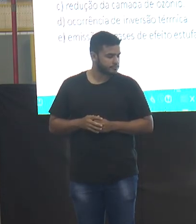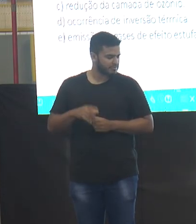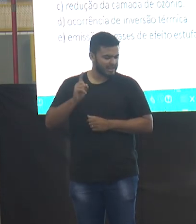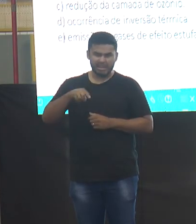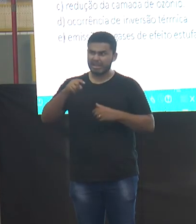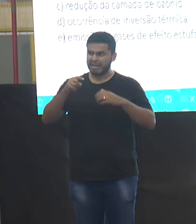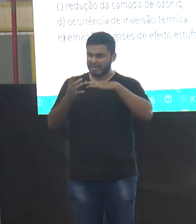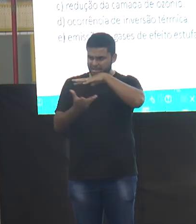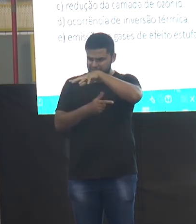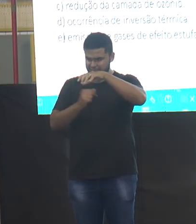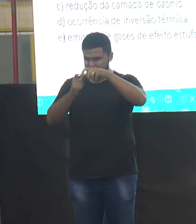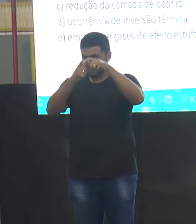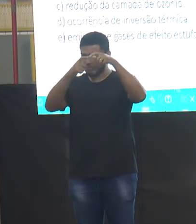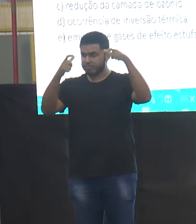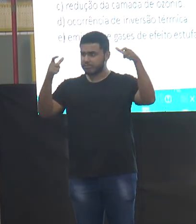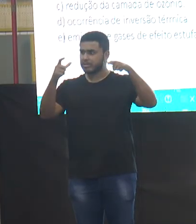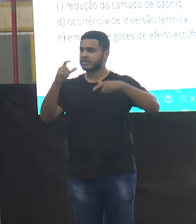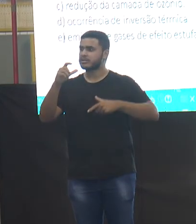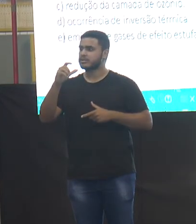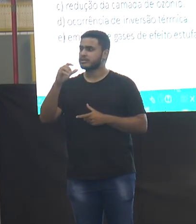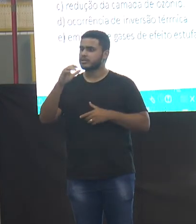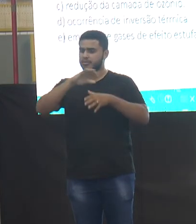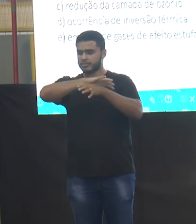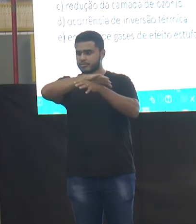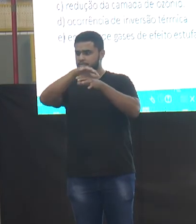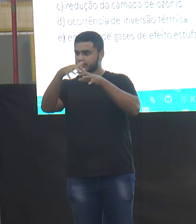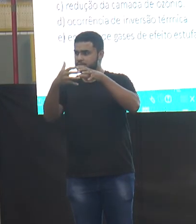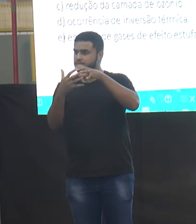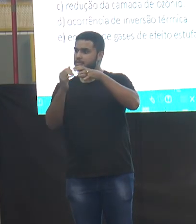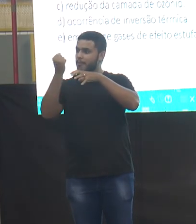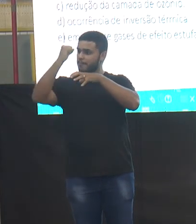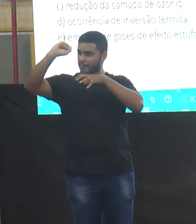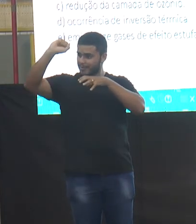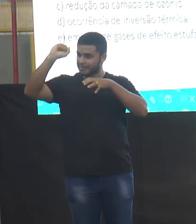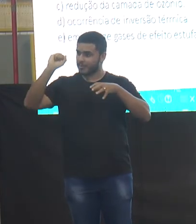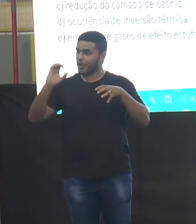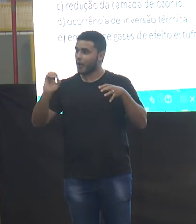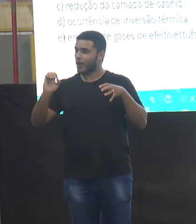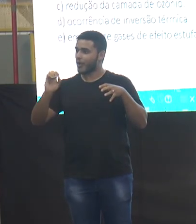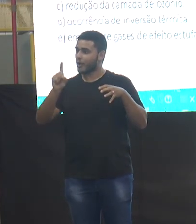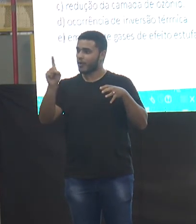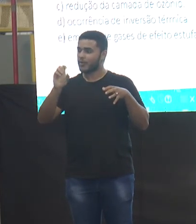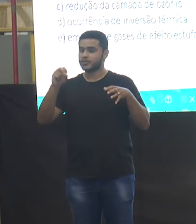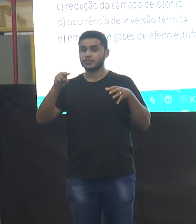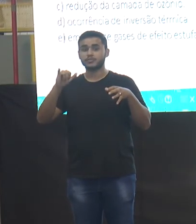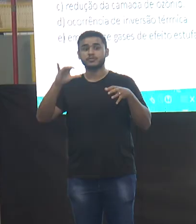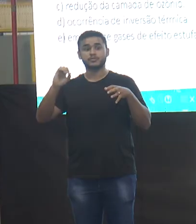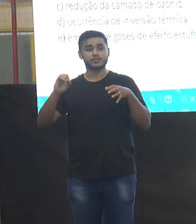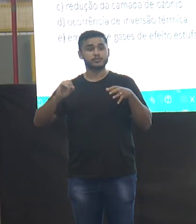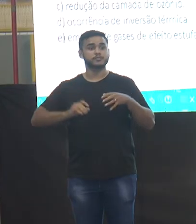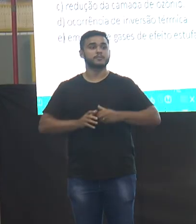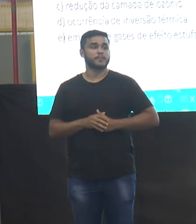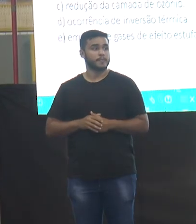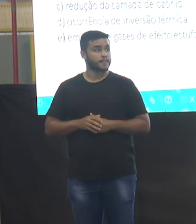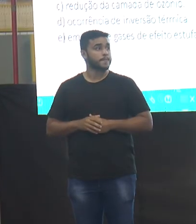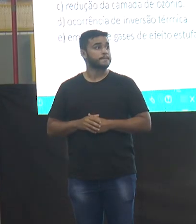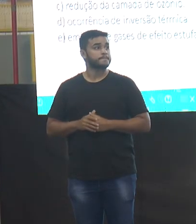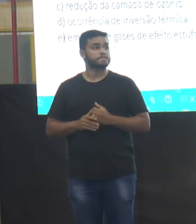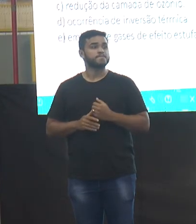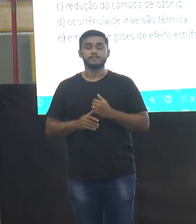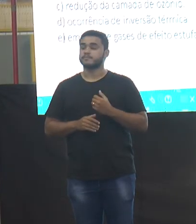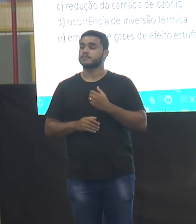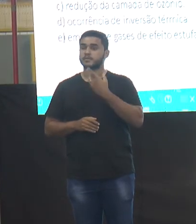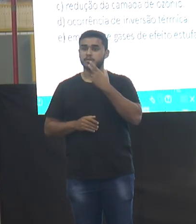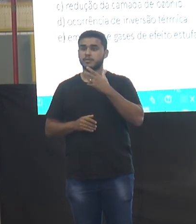ozônio. Quem é o principal responsável pelo buraco na camada de ozônio? O buraquinho começou